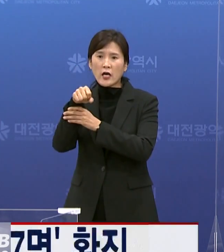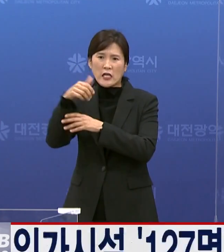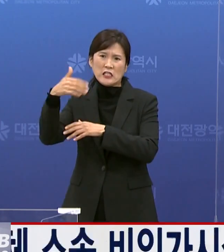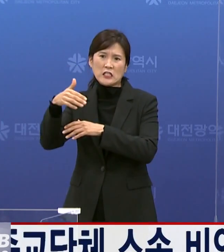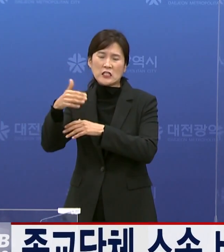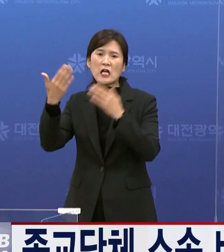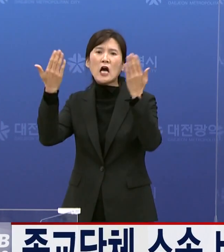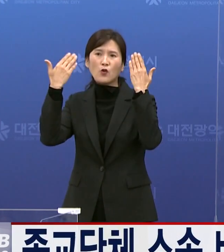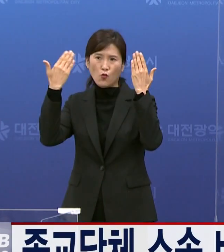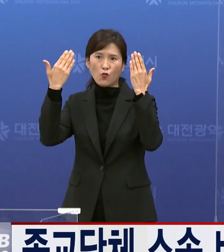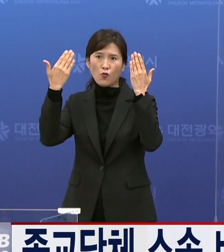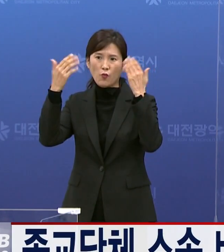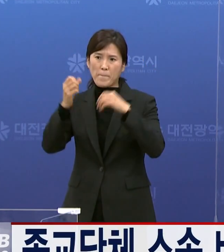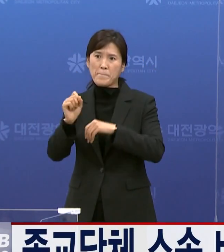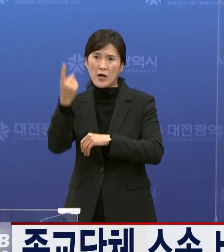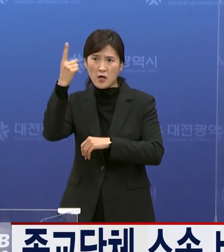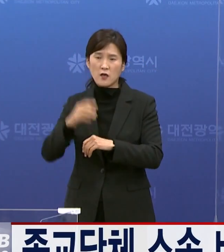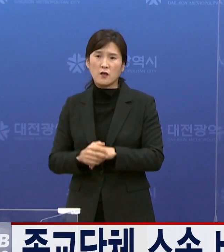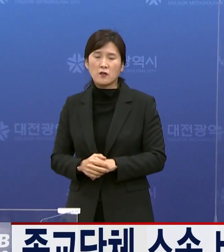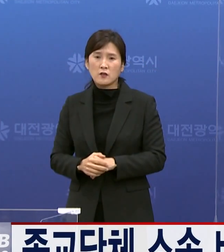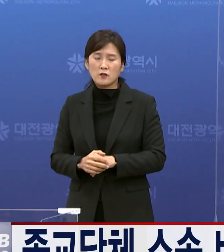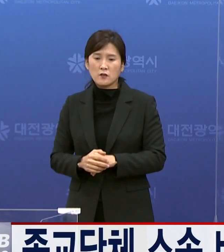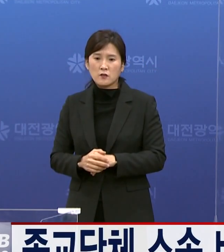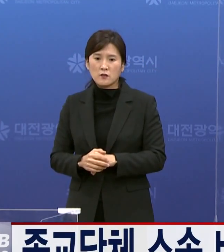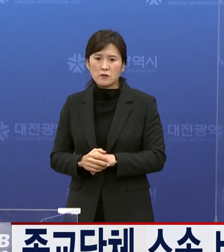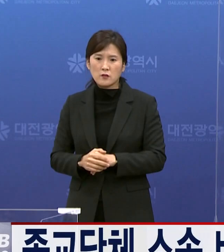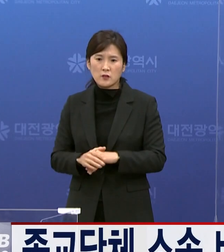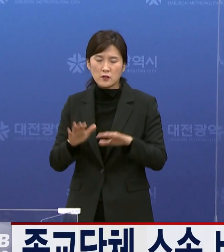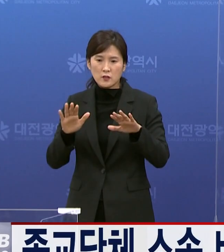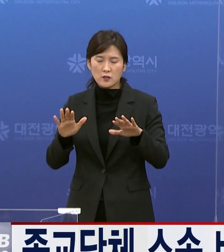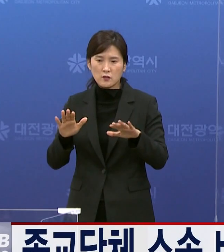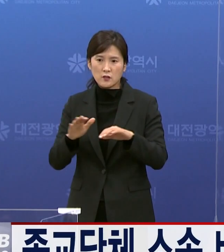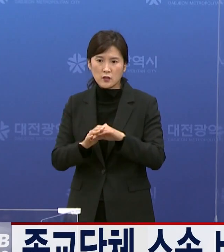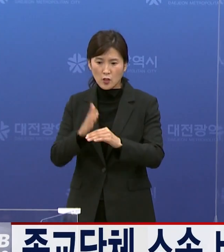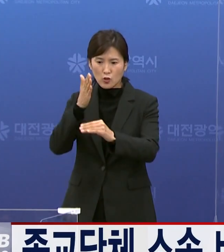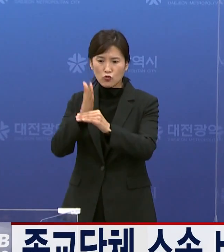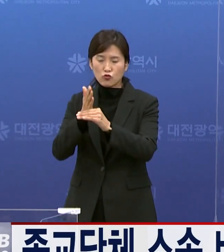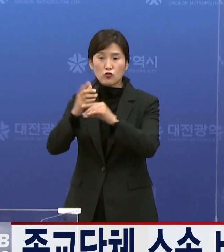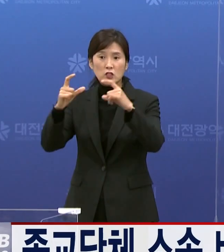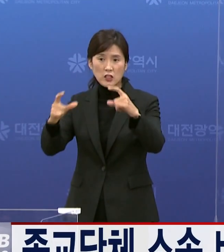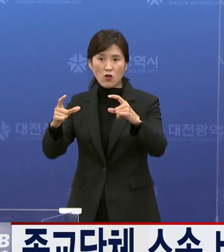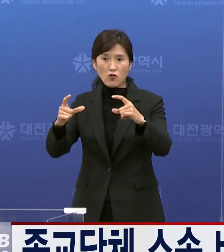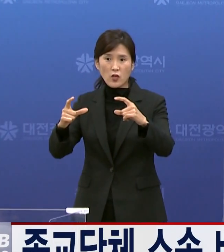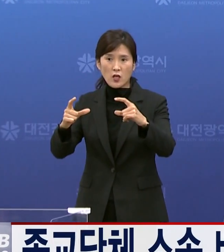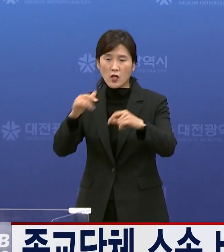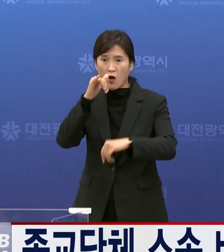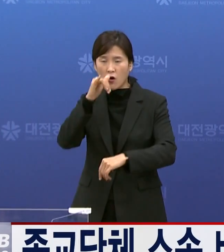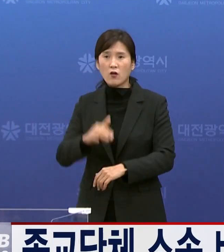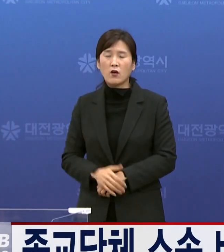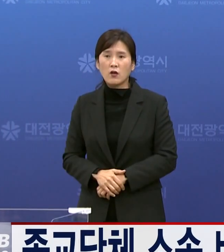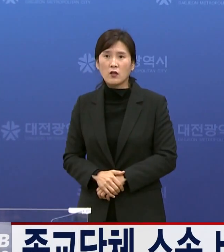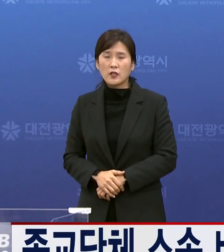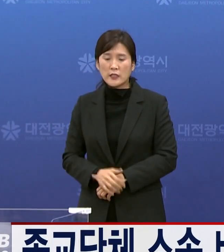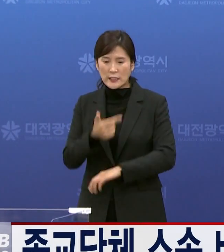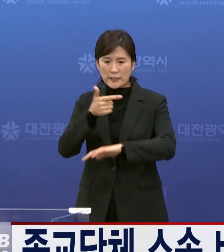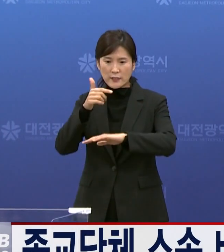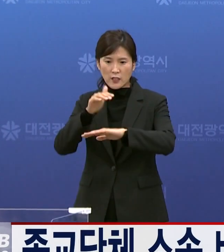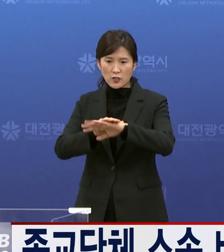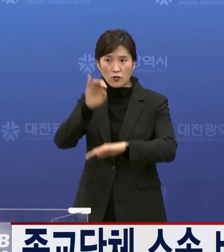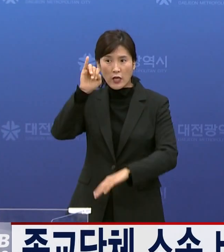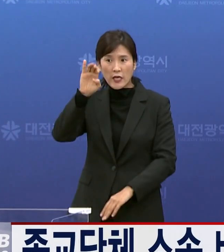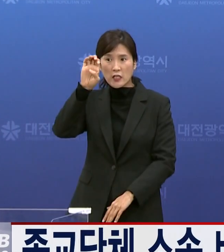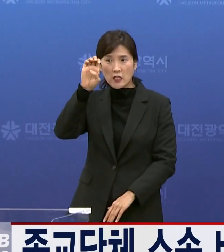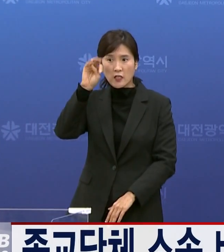학교입니다. 선교회의 본부는 우리시 중구에 위치해 있으며 대전에는